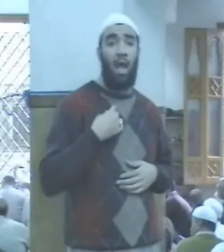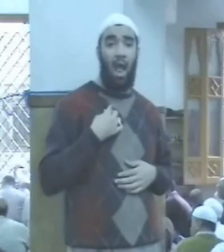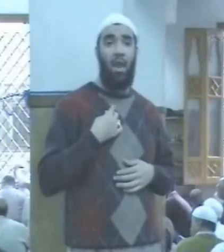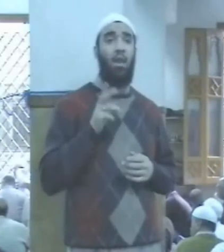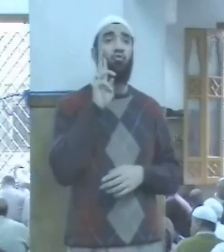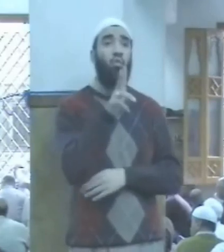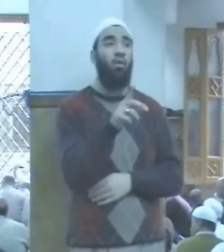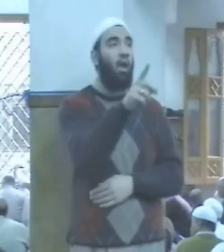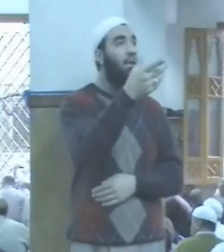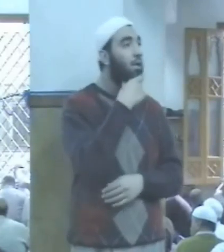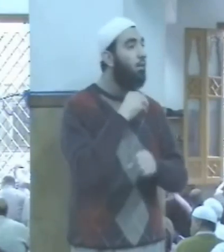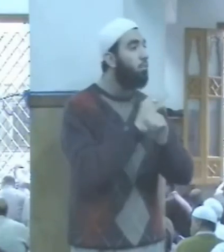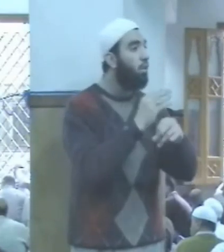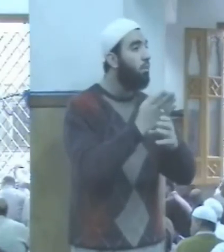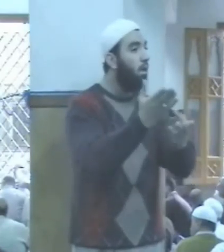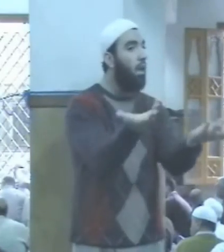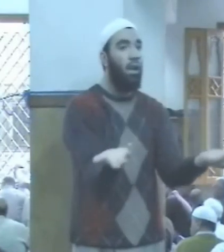ولو لم يكن جائزا